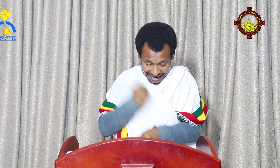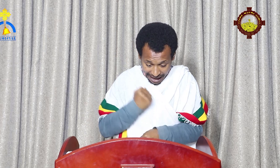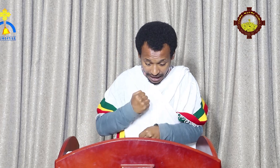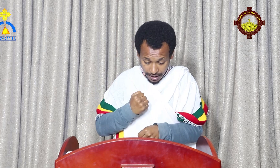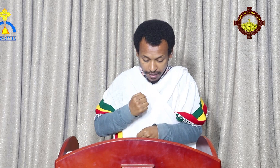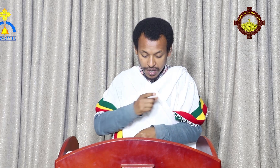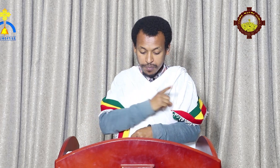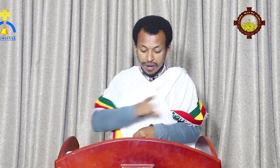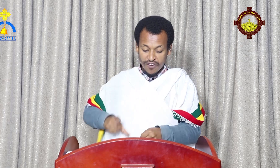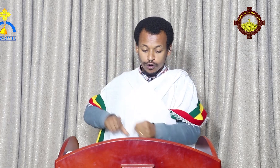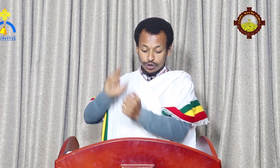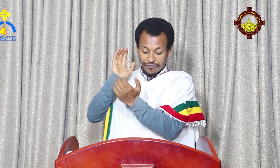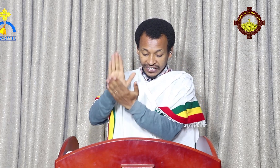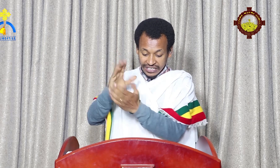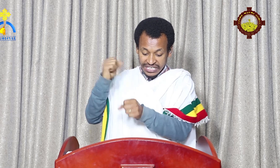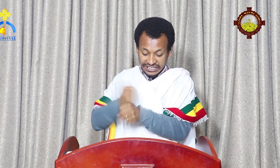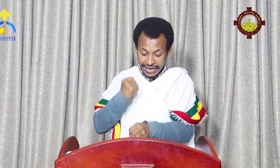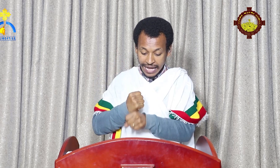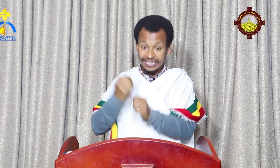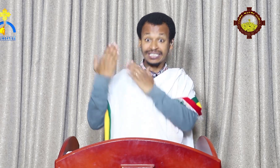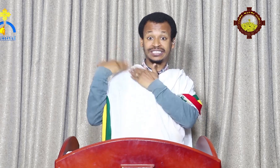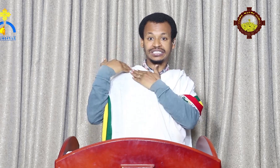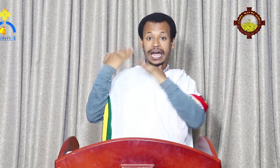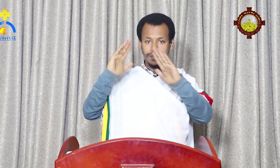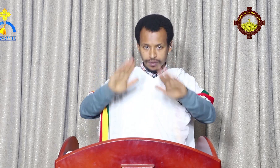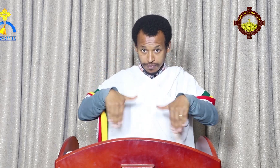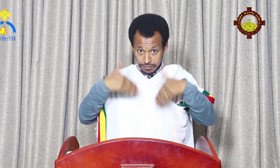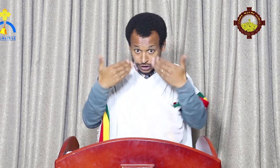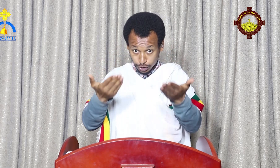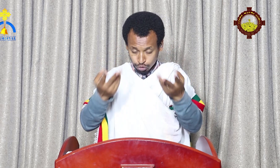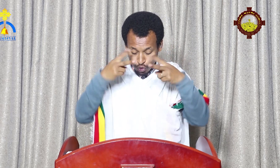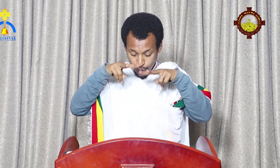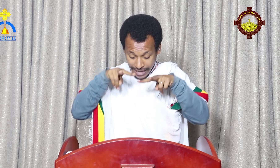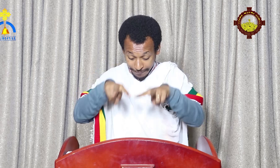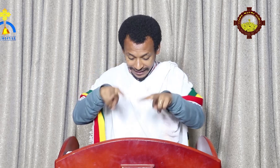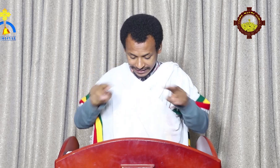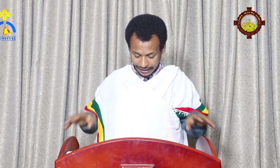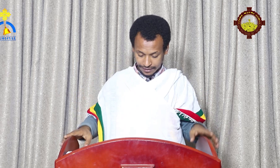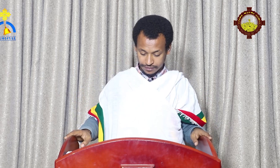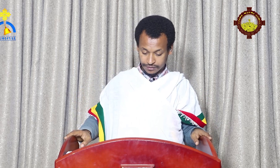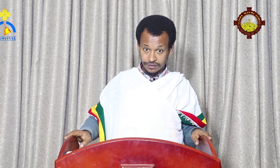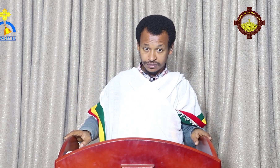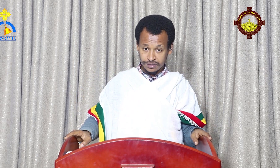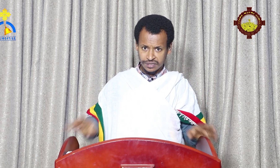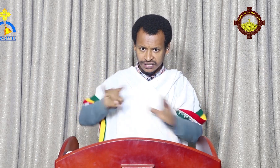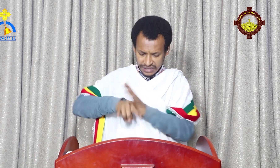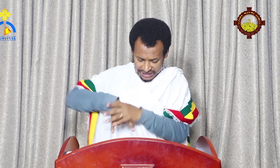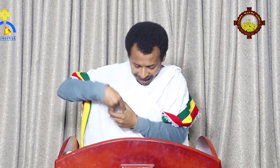ስራ በፈርዖን ፊት እንዲሰራ ስልጣን መመሰጠቱ ያመለክታል።